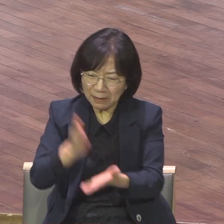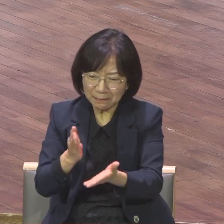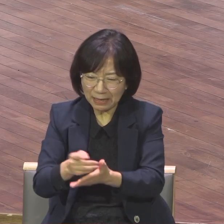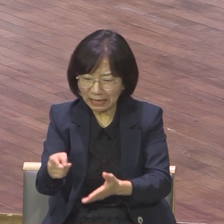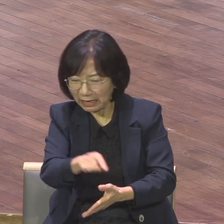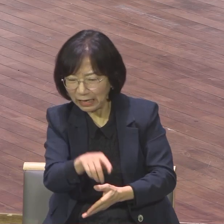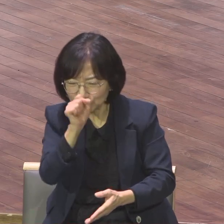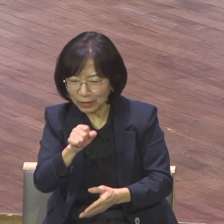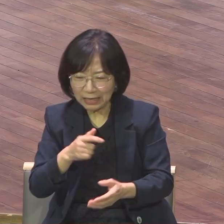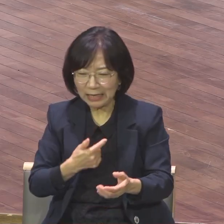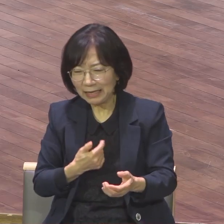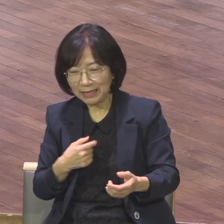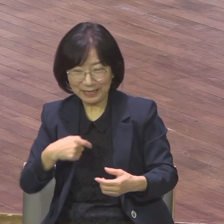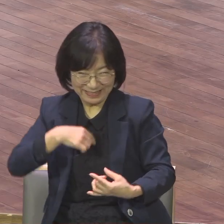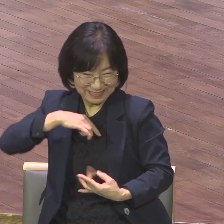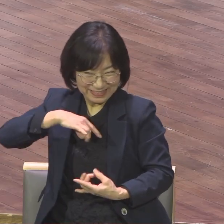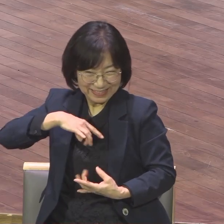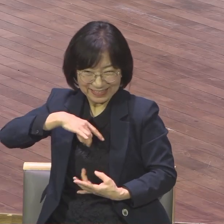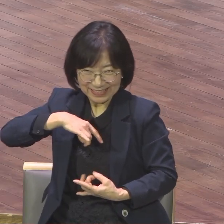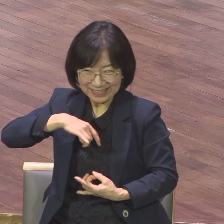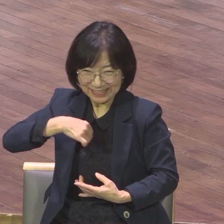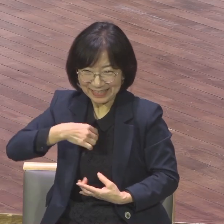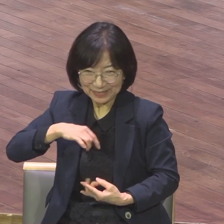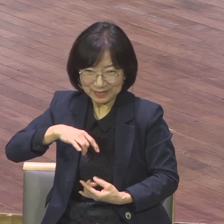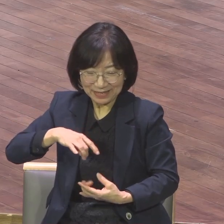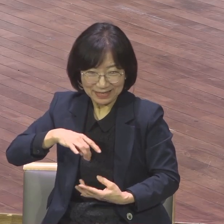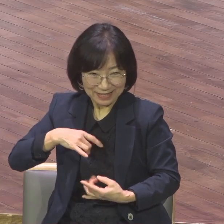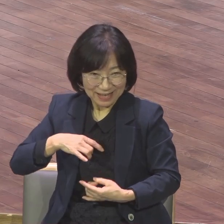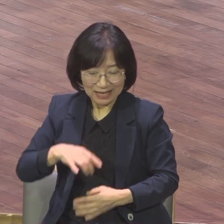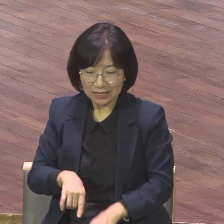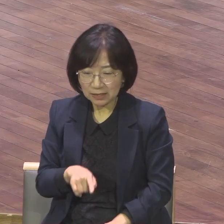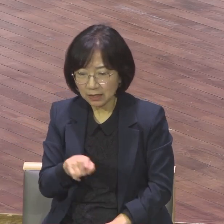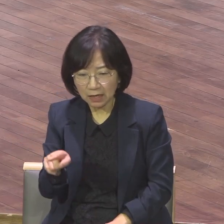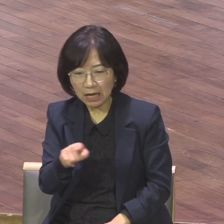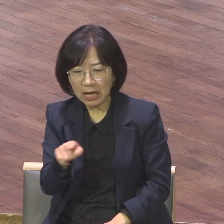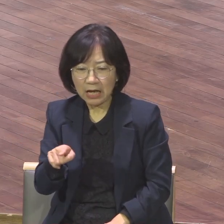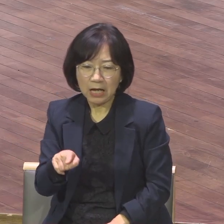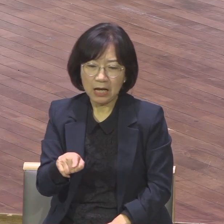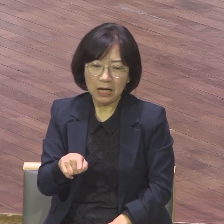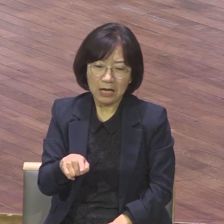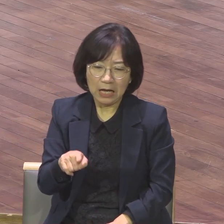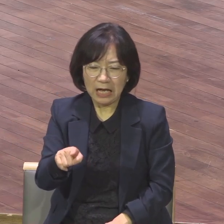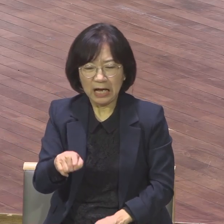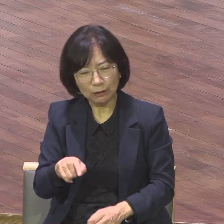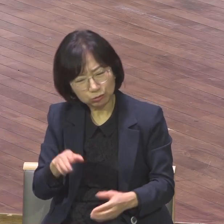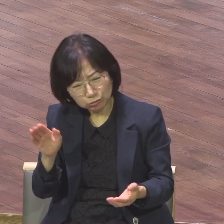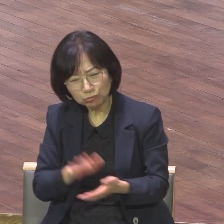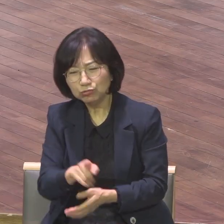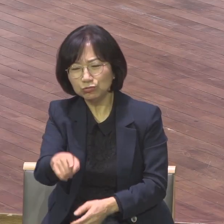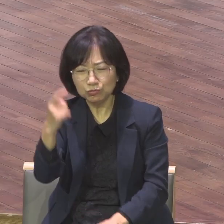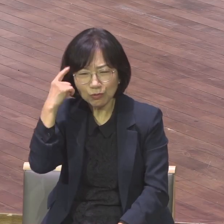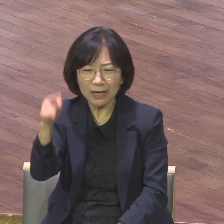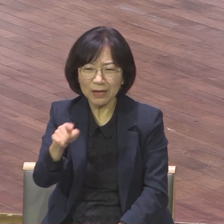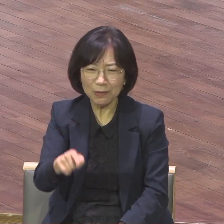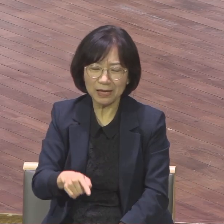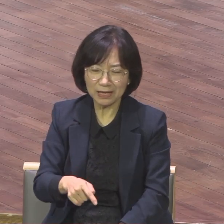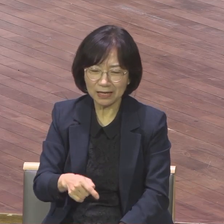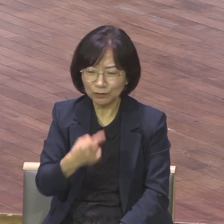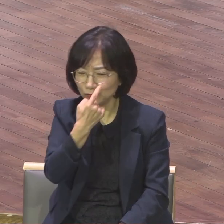빨리 먹으면 되는데 안 먹고 저 엉뚱대로 놔지. 이해가 안 돼. 참 왜 저러지 지금 못 보나 저 술을 못